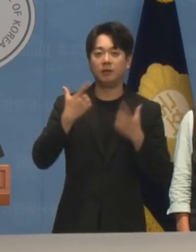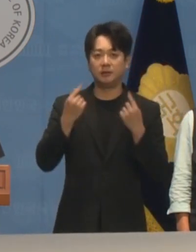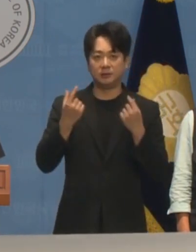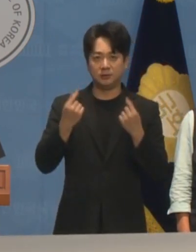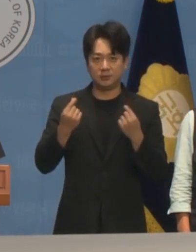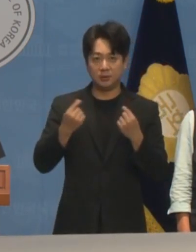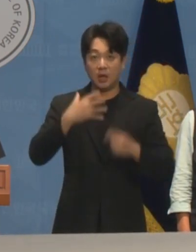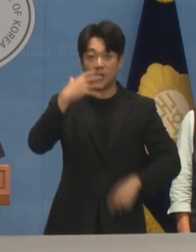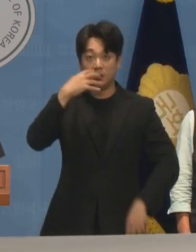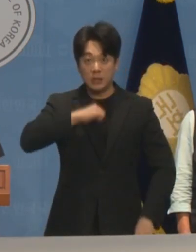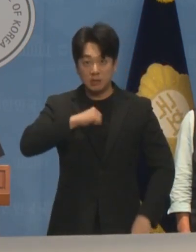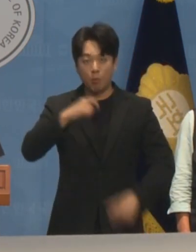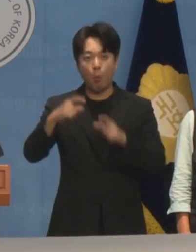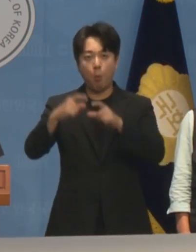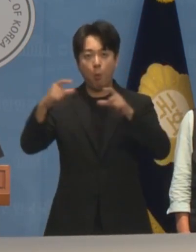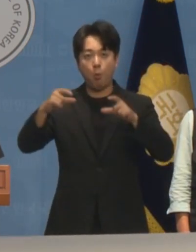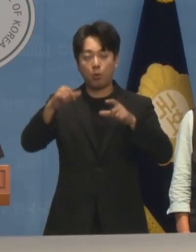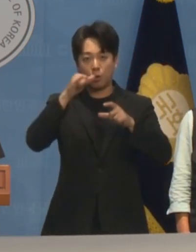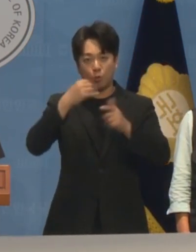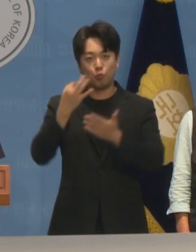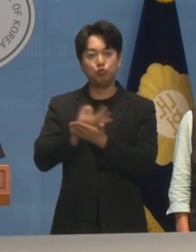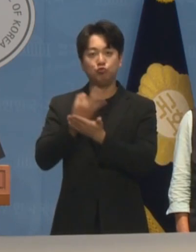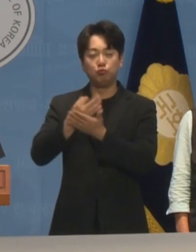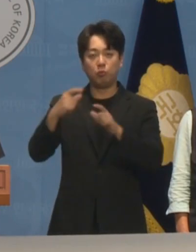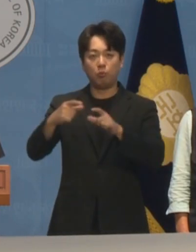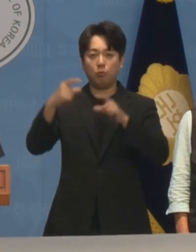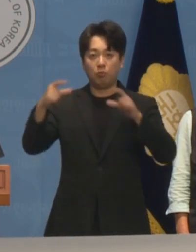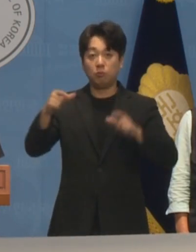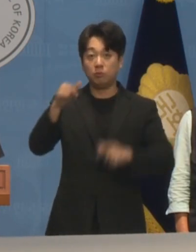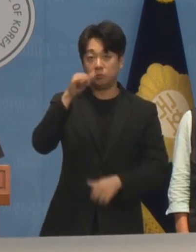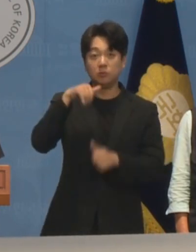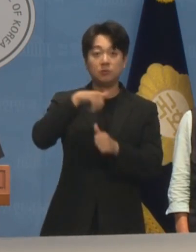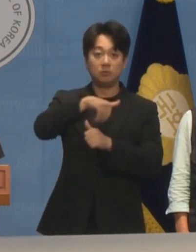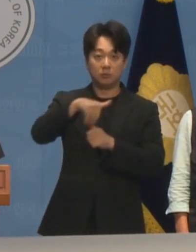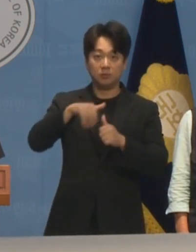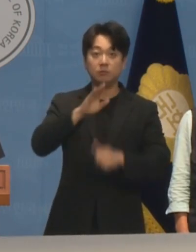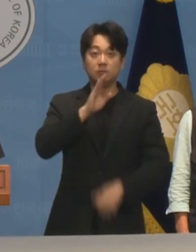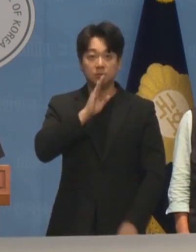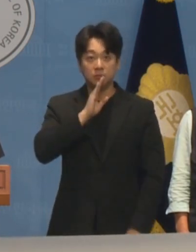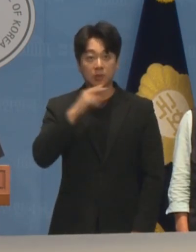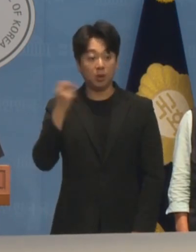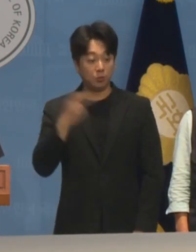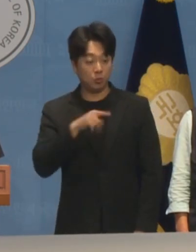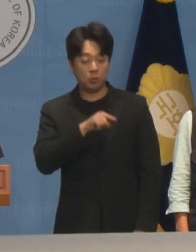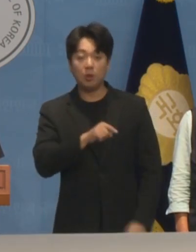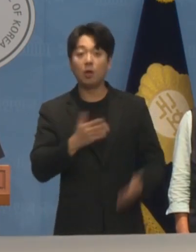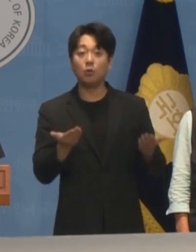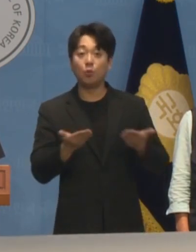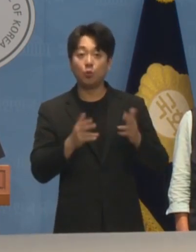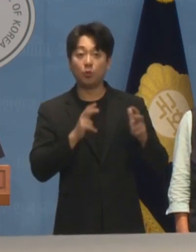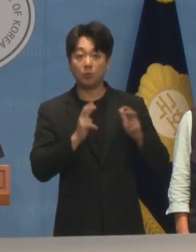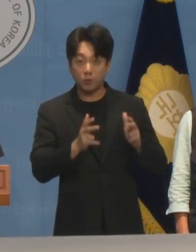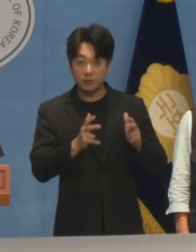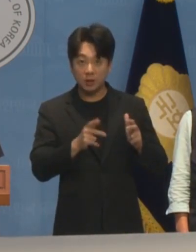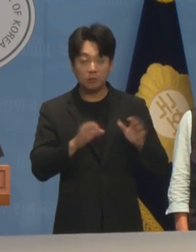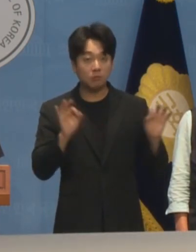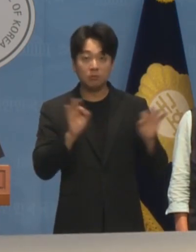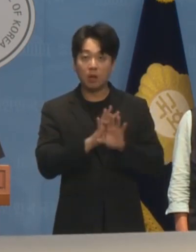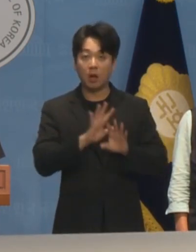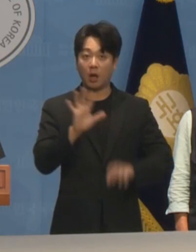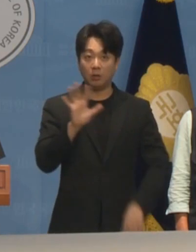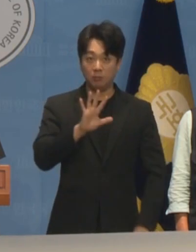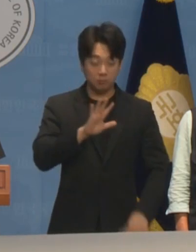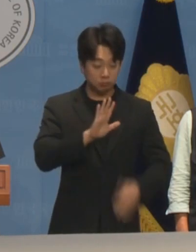최대 실적을 올리고 있고 최대 수익을 걷고 있습니다. 또한 우리 노동자들이 일하던 공정이 없어지는 것도 아닙니다. 그런데 무슨